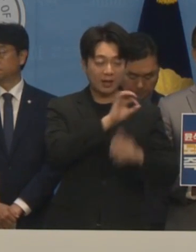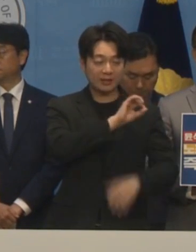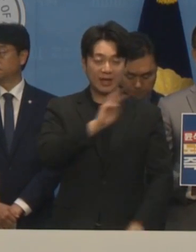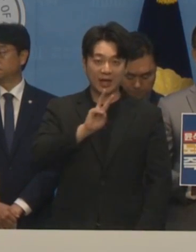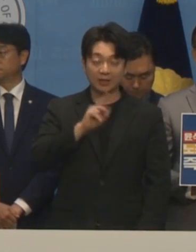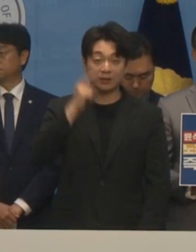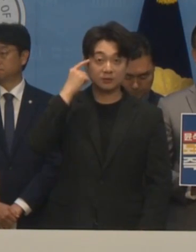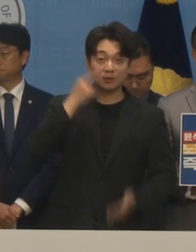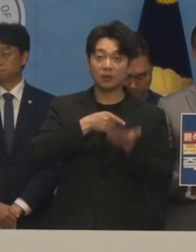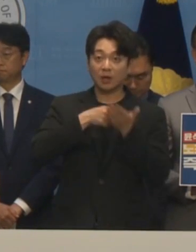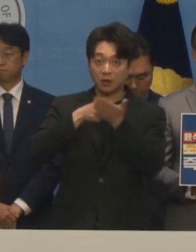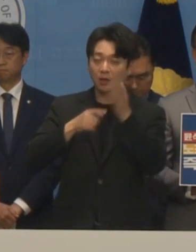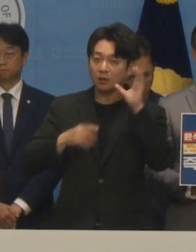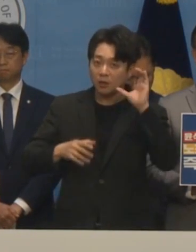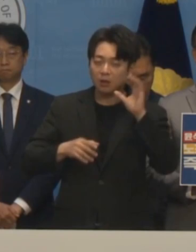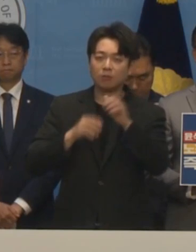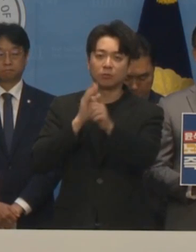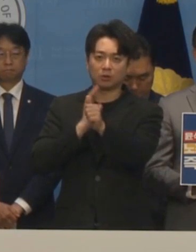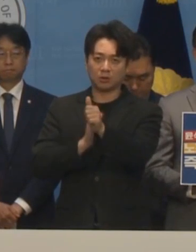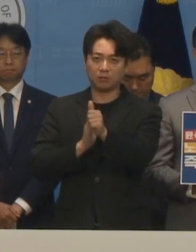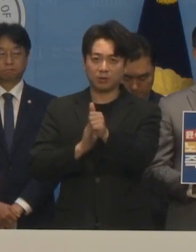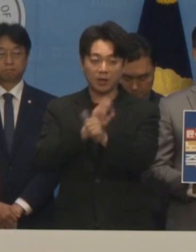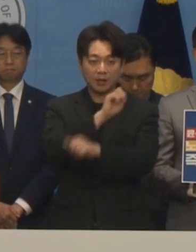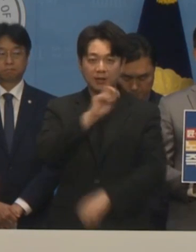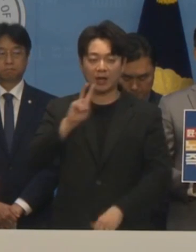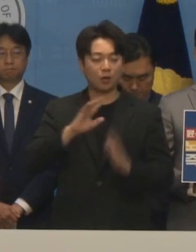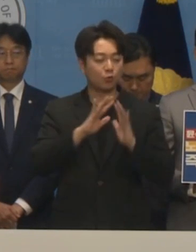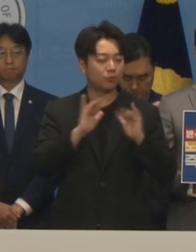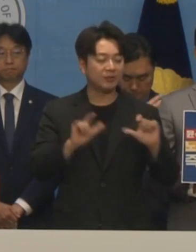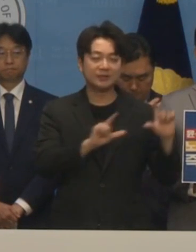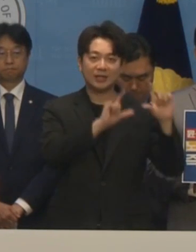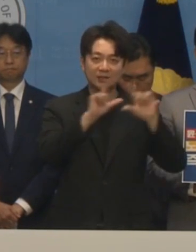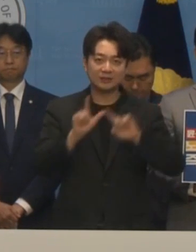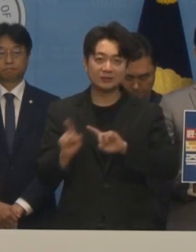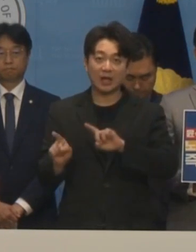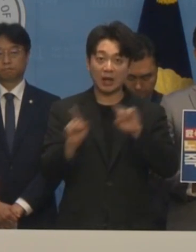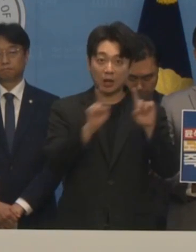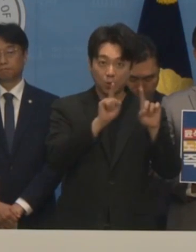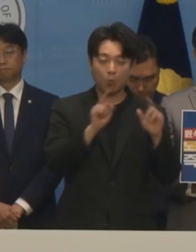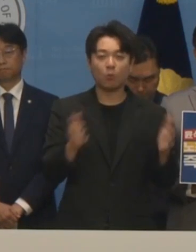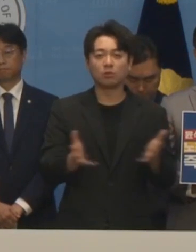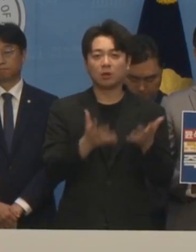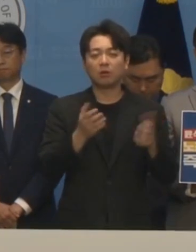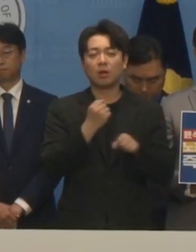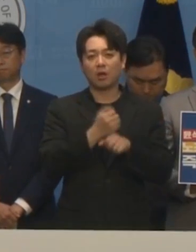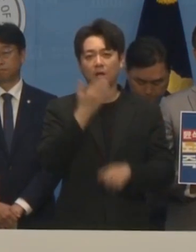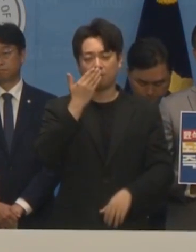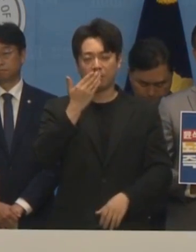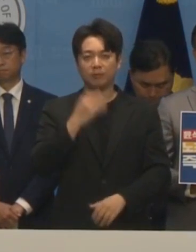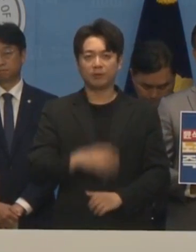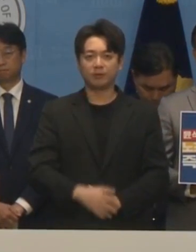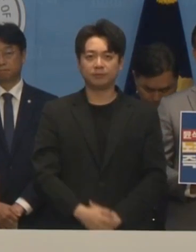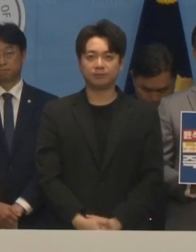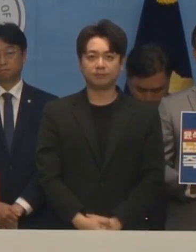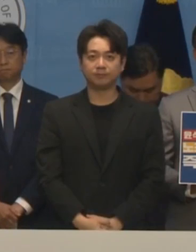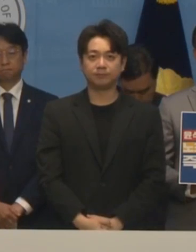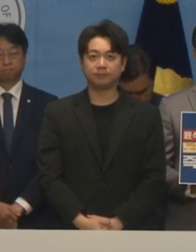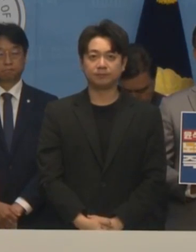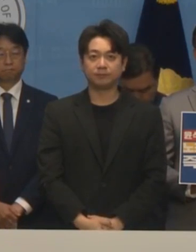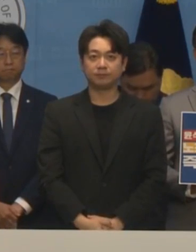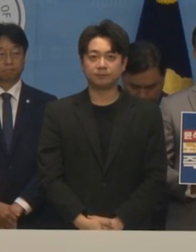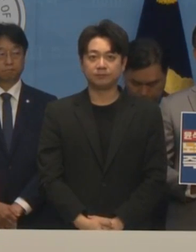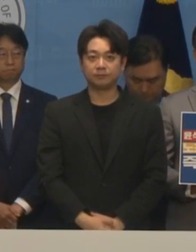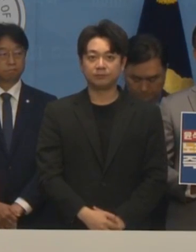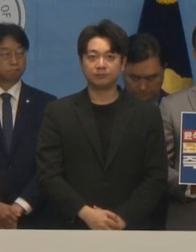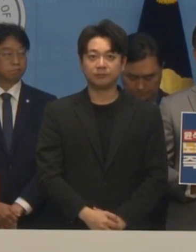귀 기울이기 바랍니다. 그것이 국민을 살리고 민생을 살리고 노동자를 살리는 마지막 기회입니다. 사회민주당과